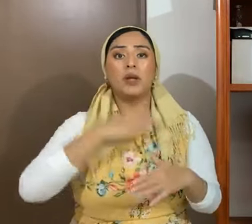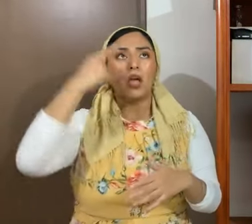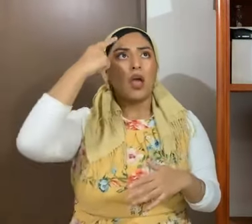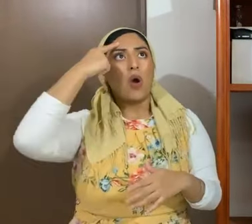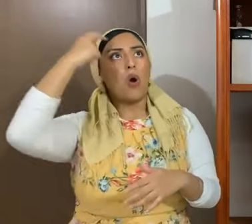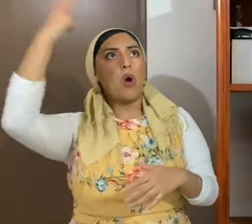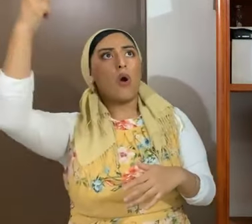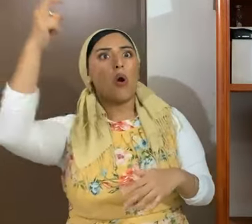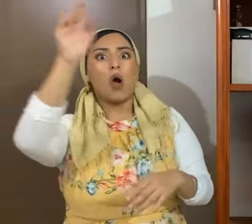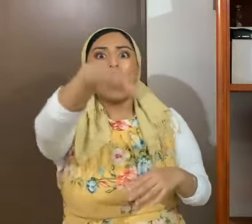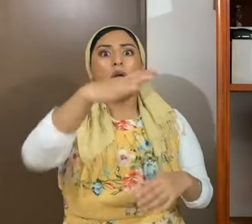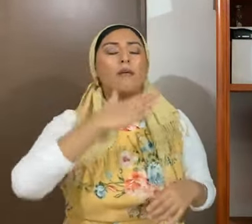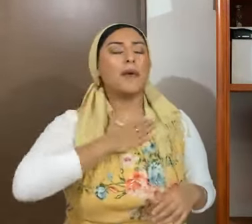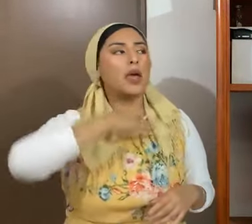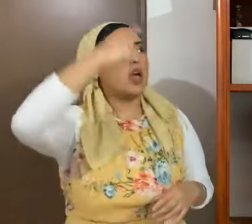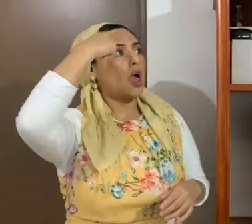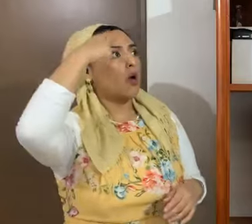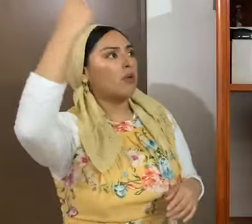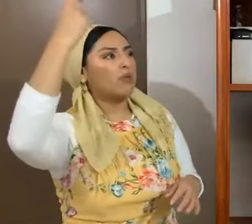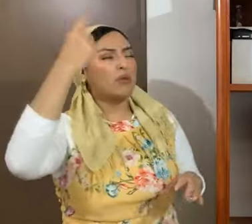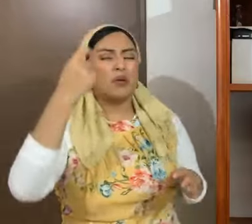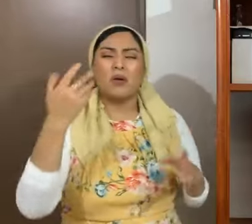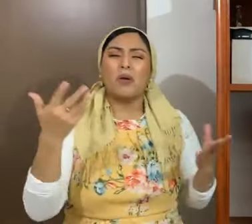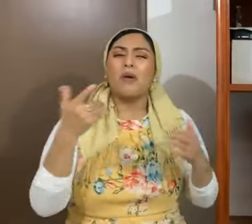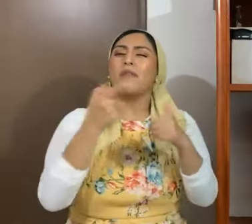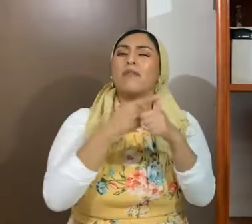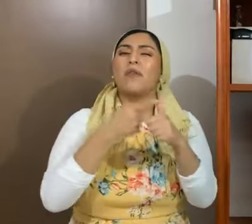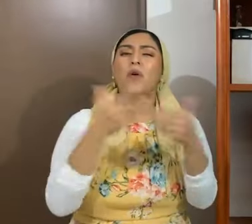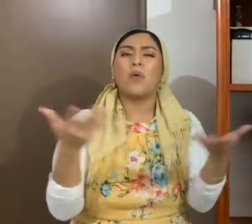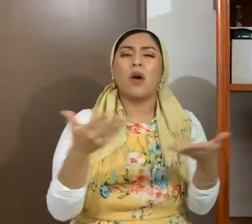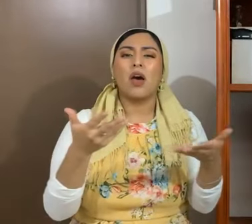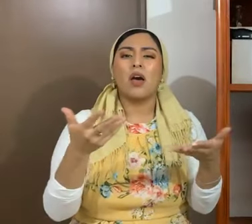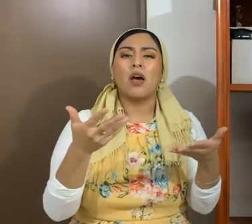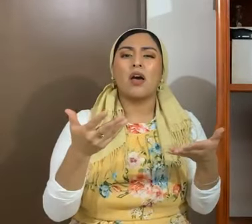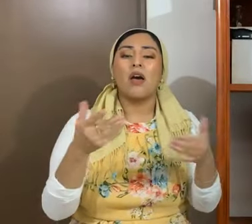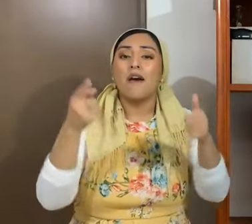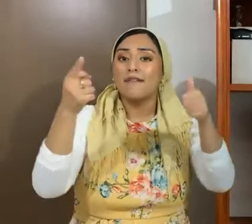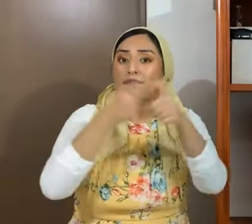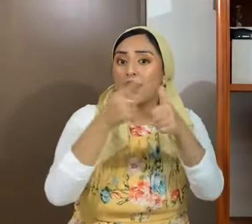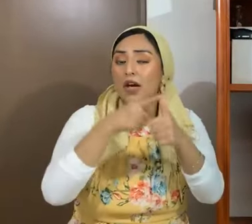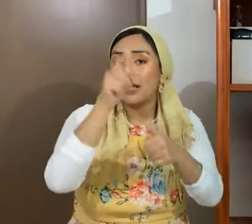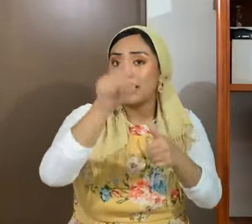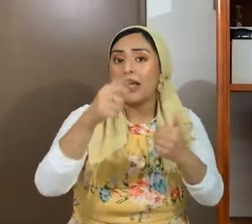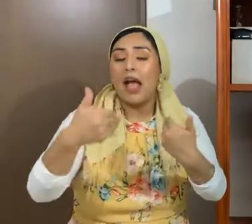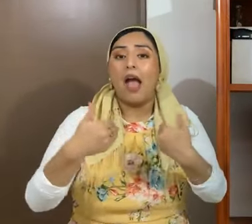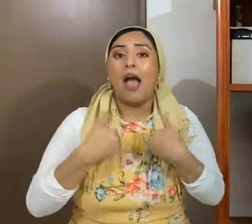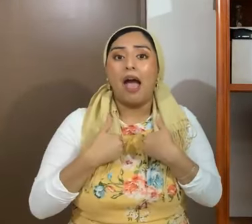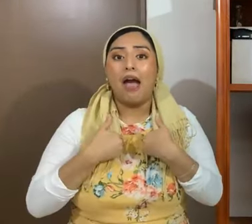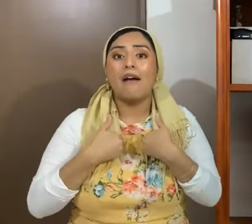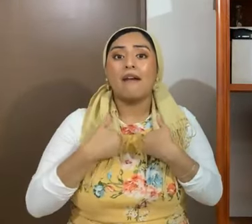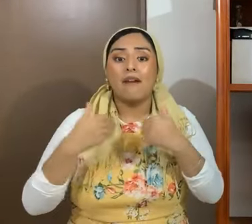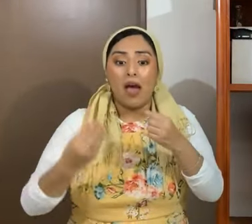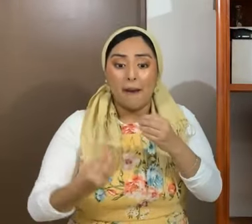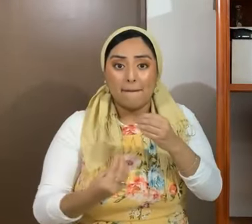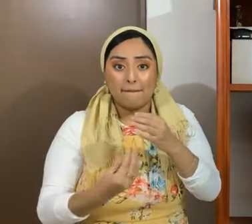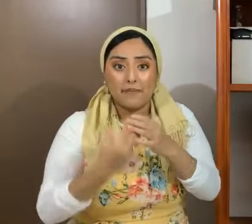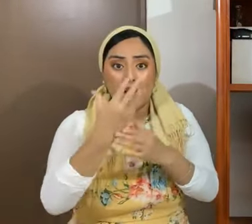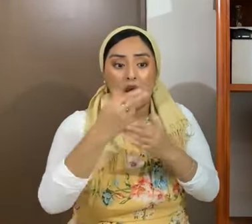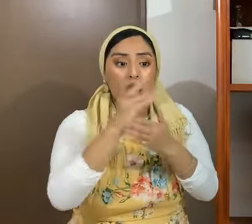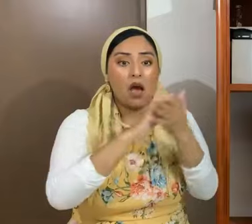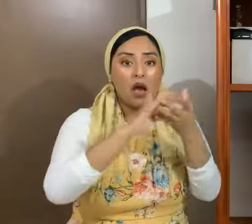otro sueño, y tuve otro sueño. ¿Qué será primero? ¿Los frutos del Ruach HaKodesh o los dones del Ruach